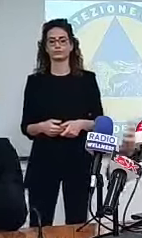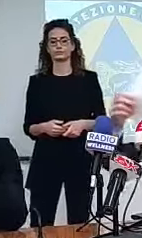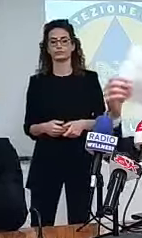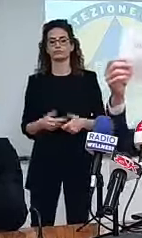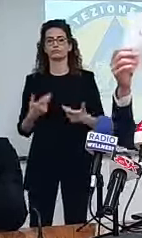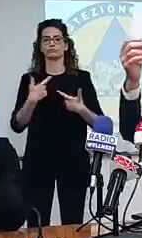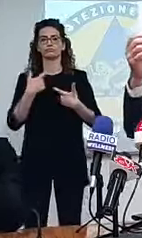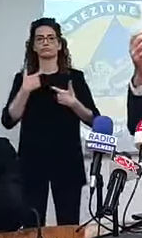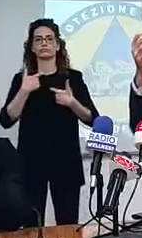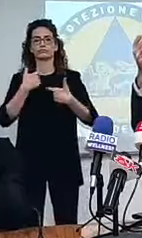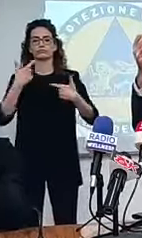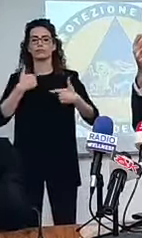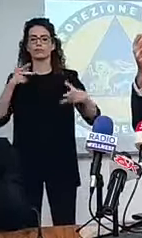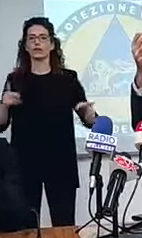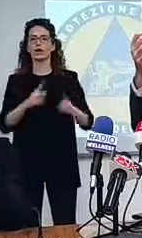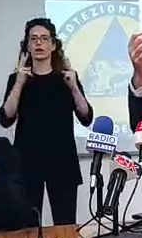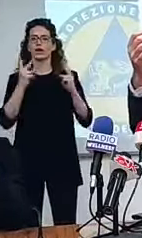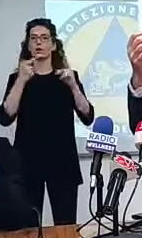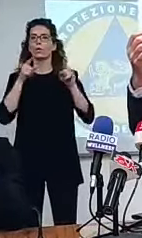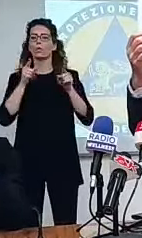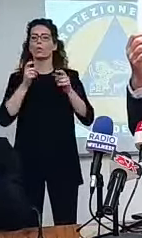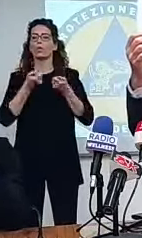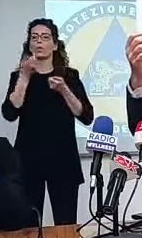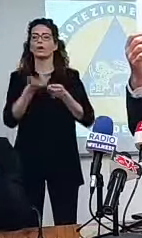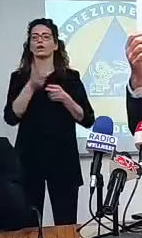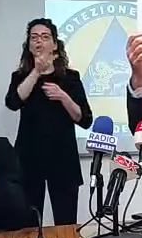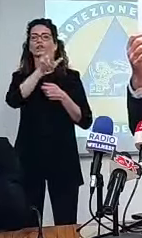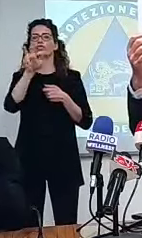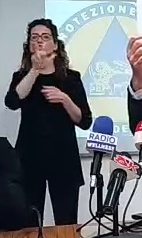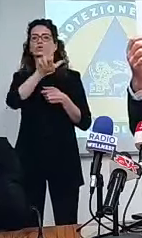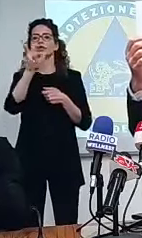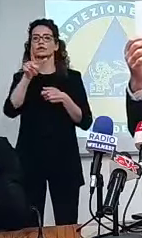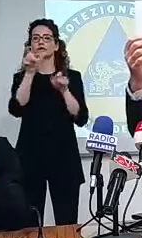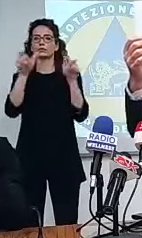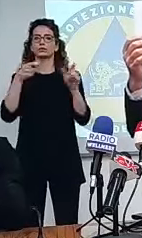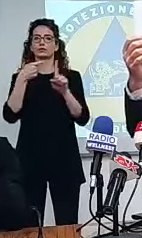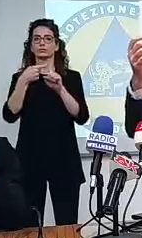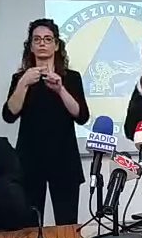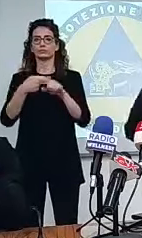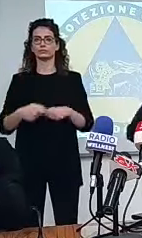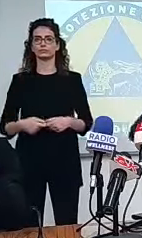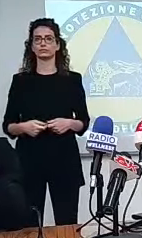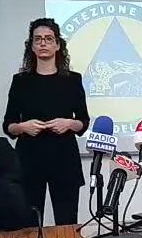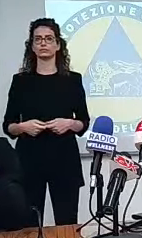Che hanno rintracciato 333 positivi.